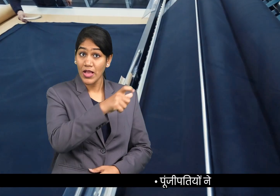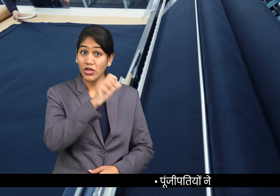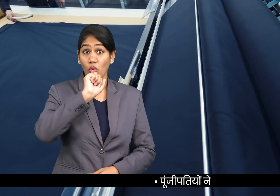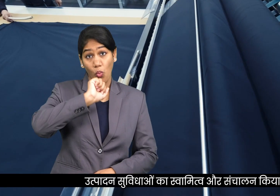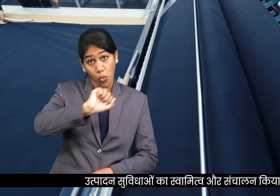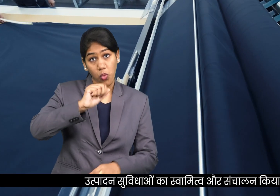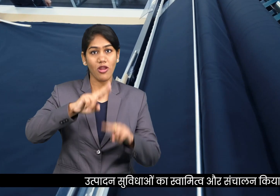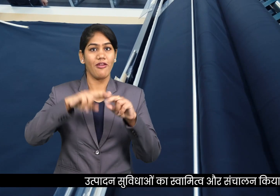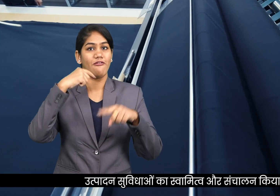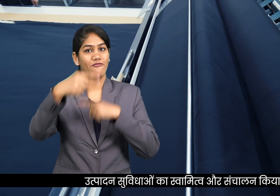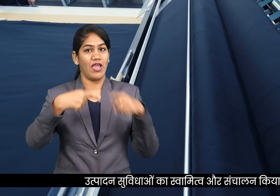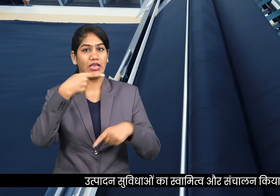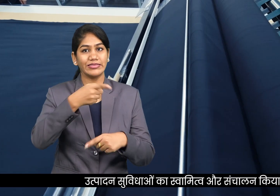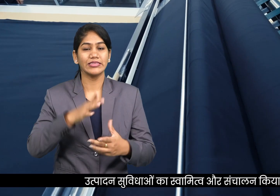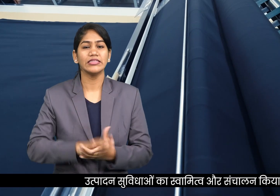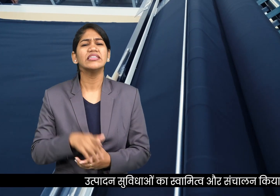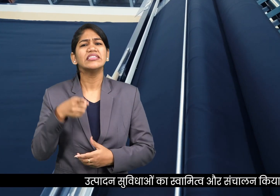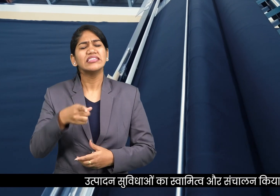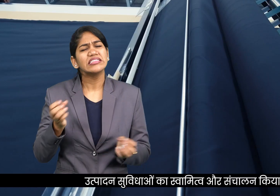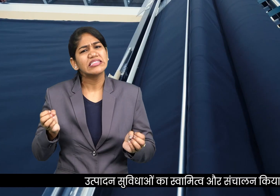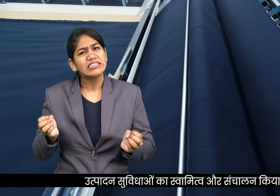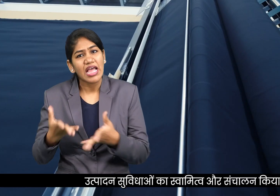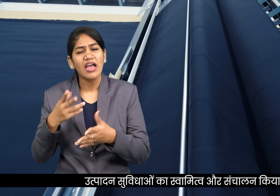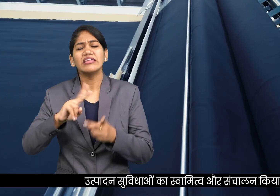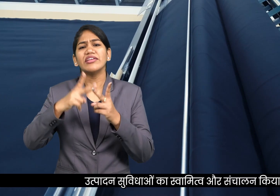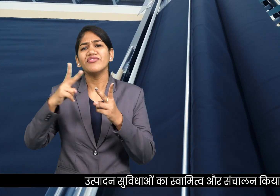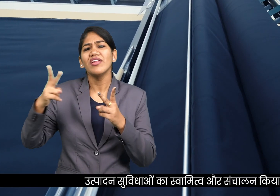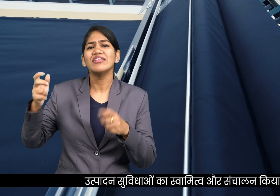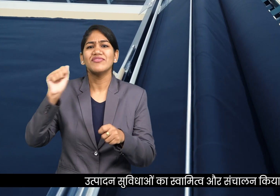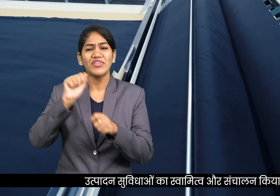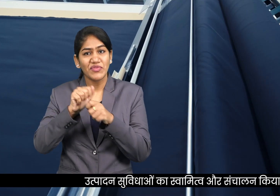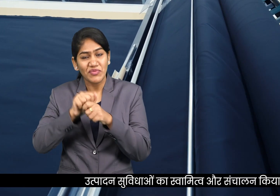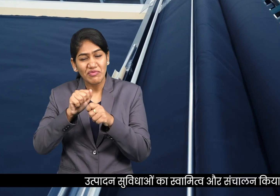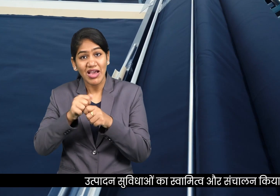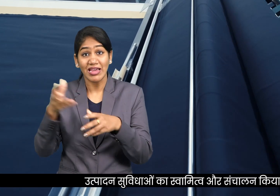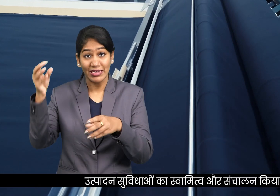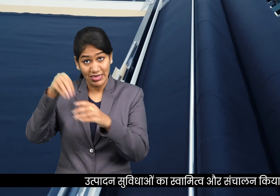पूंजीपतियों ने उत्पादन सुविधाओं का स्वामित्व और संचालन किया।